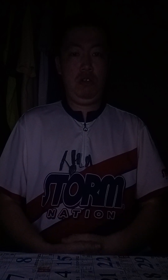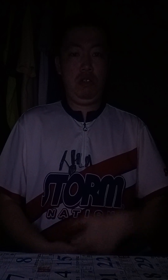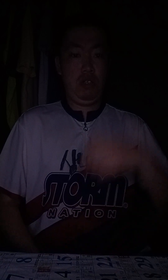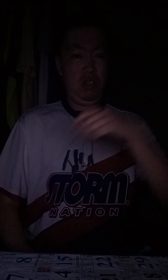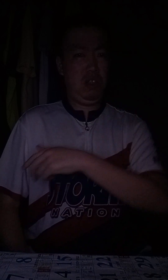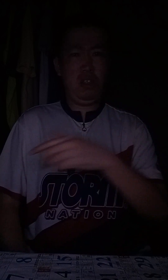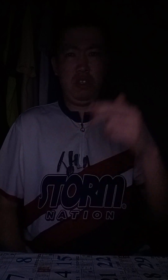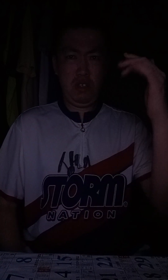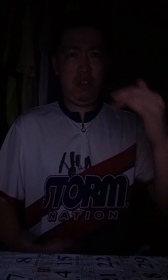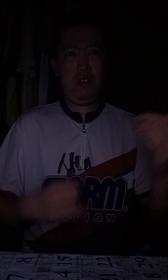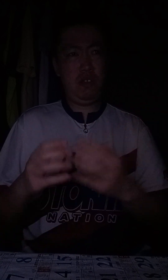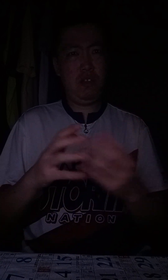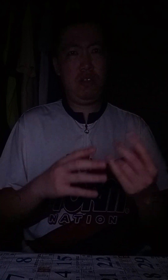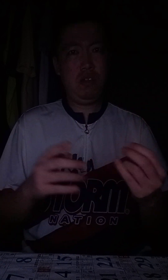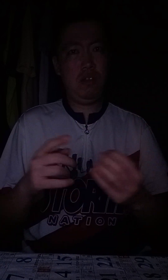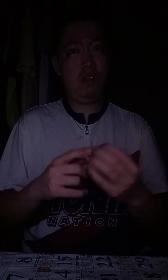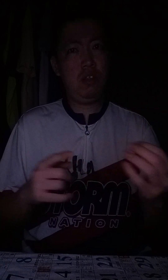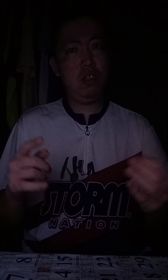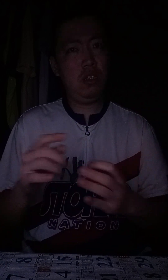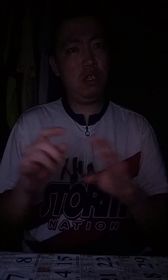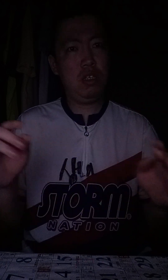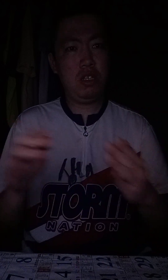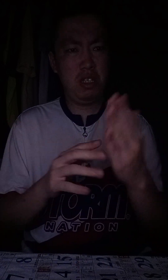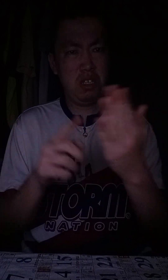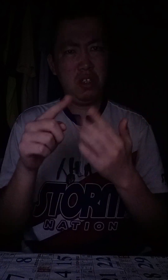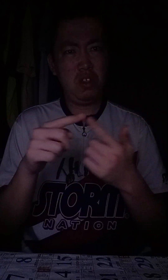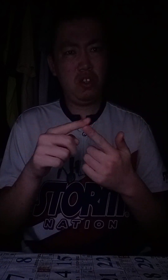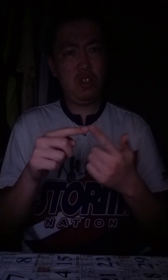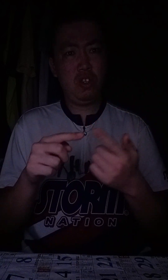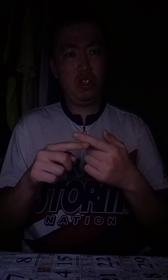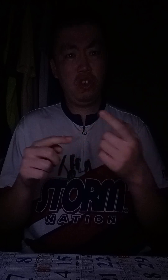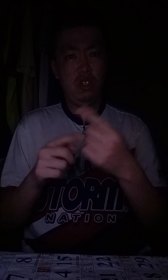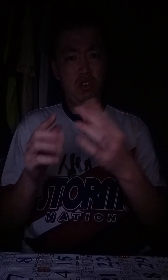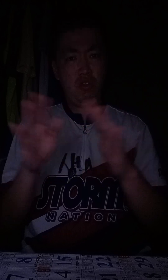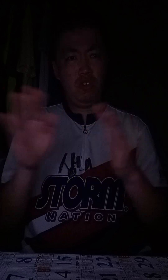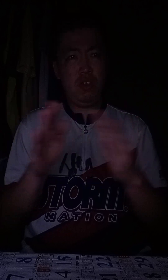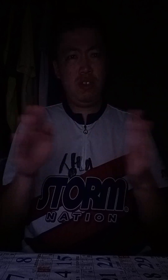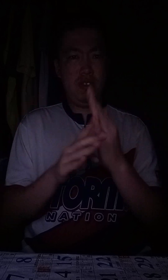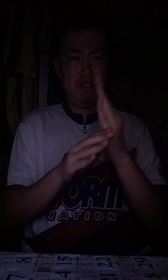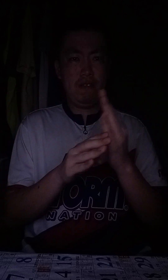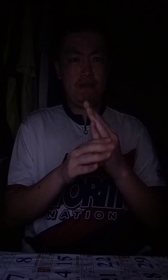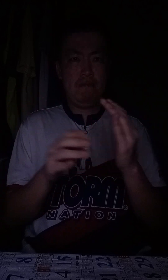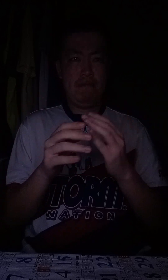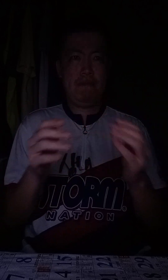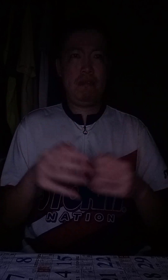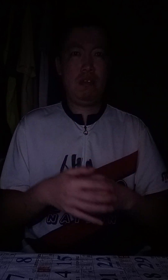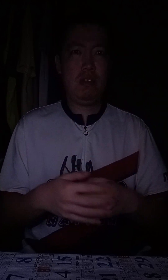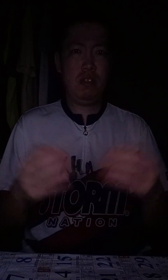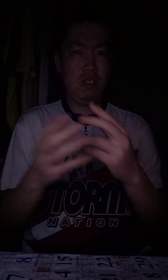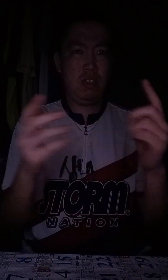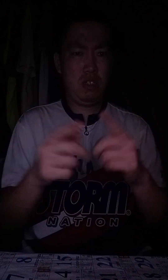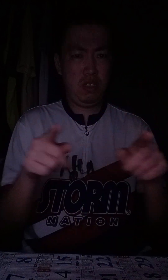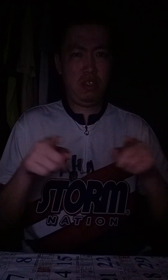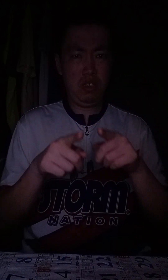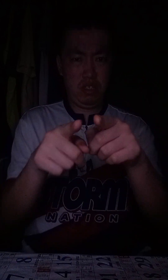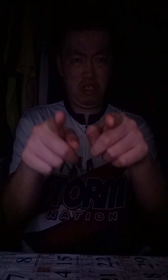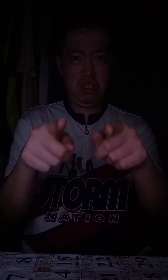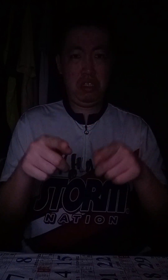어린이나 여성 승객의 경우 이처럼 손이 끼더라도 출입문이 닫힌 것으로 인식돼 열차가 출발할 수도 있습니다.